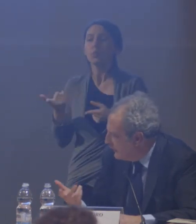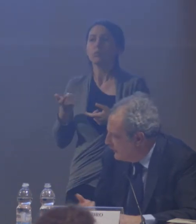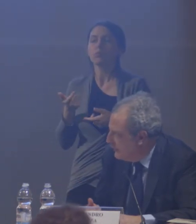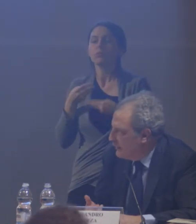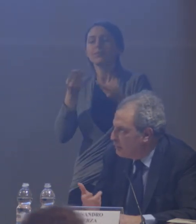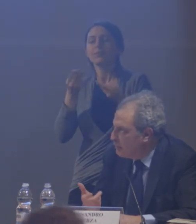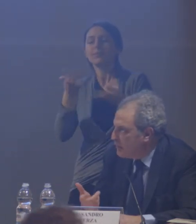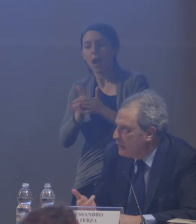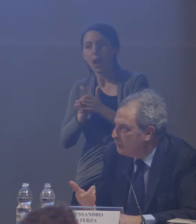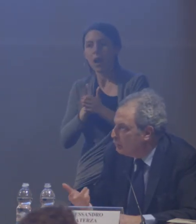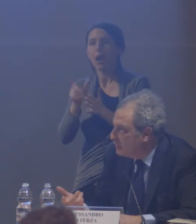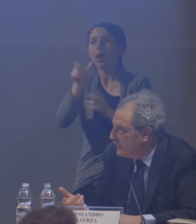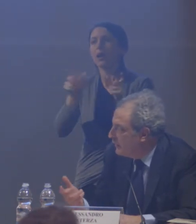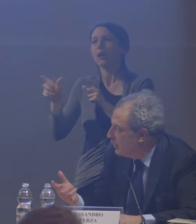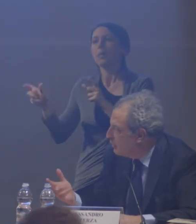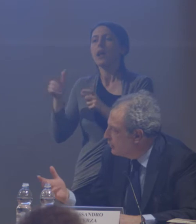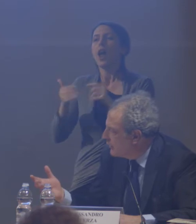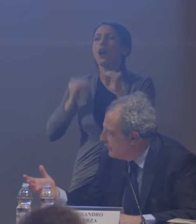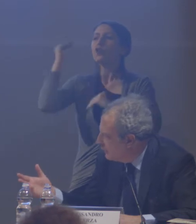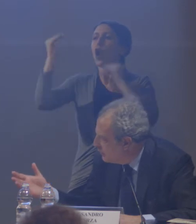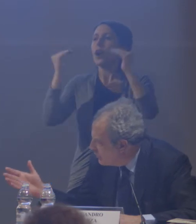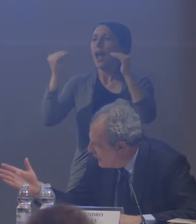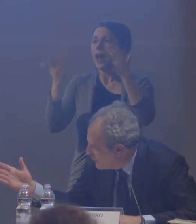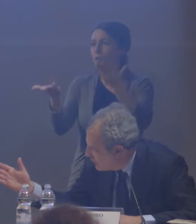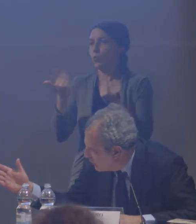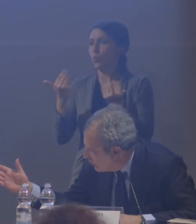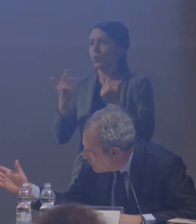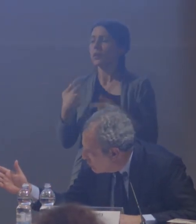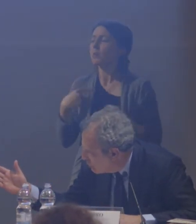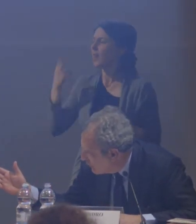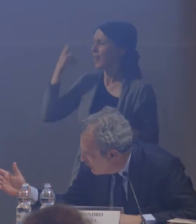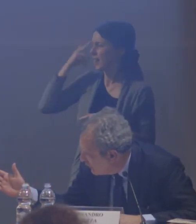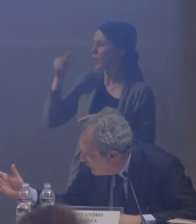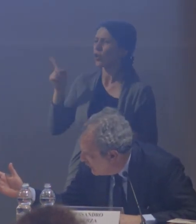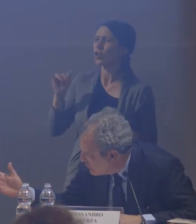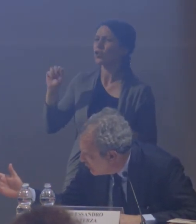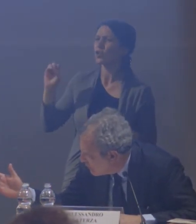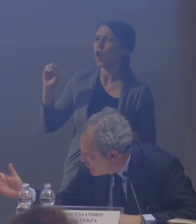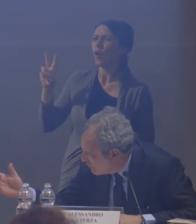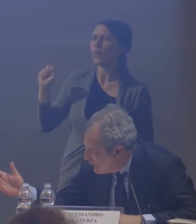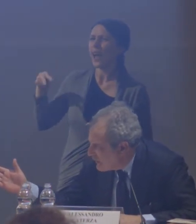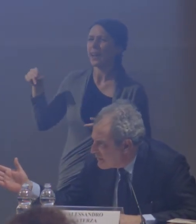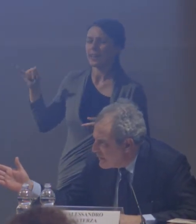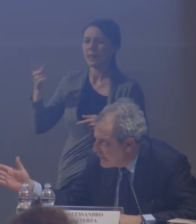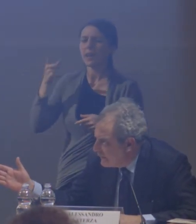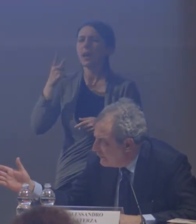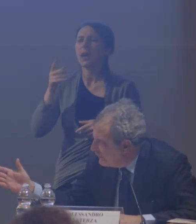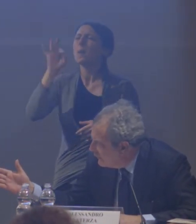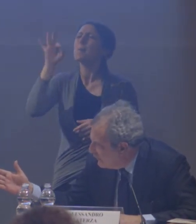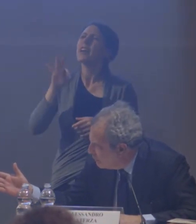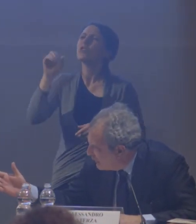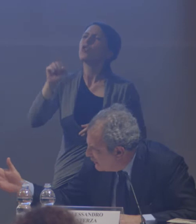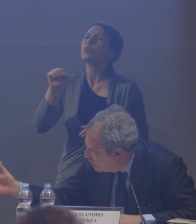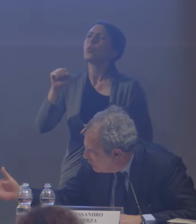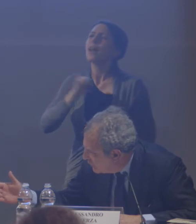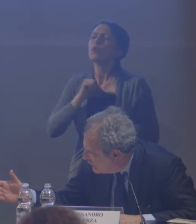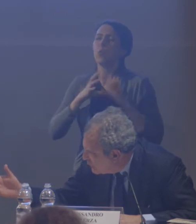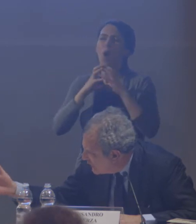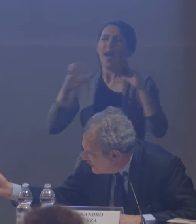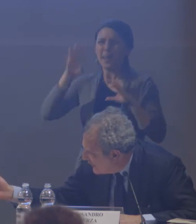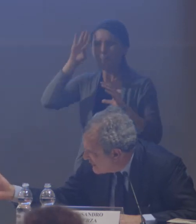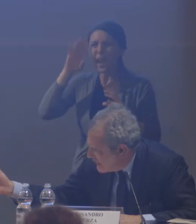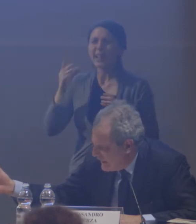motivare persone adulte. Ricordo che Giovanni, se lo ricordo questo numero, c'è una percentuale pazzesca di